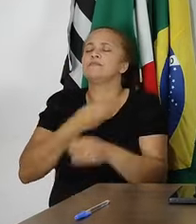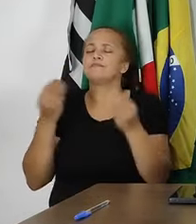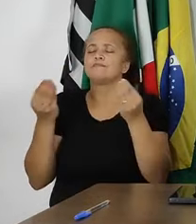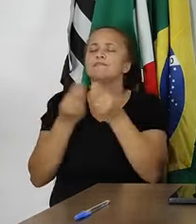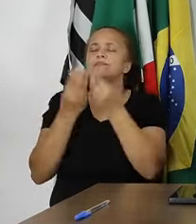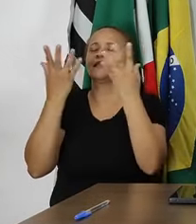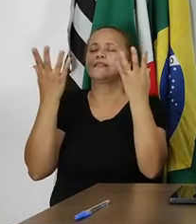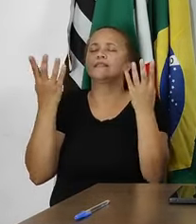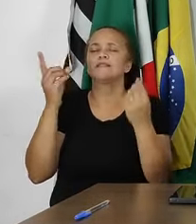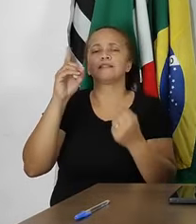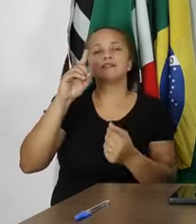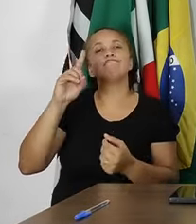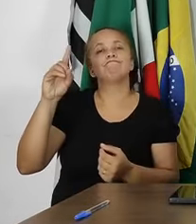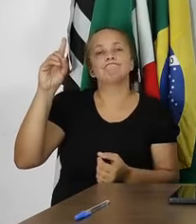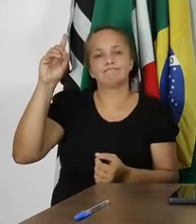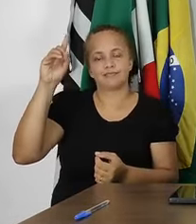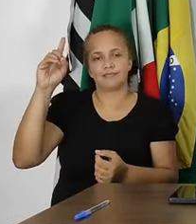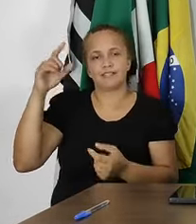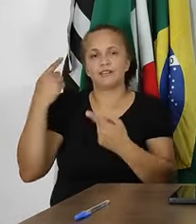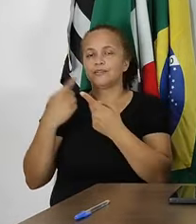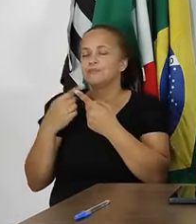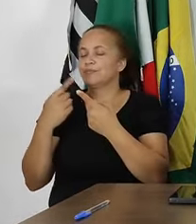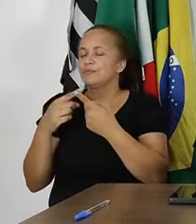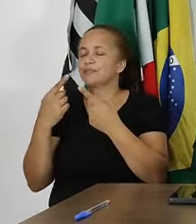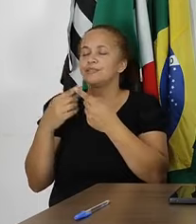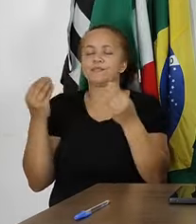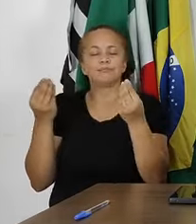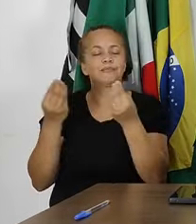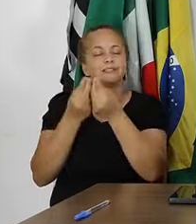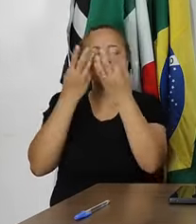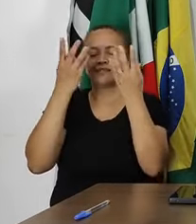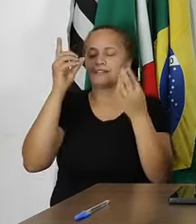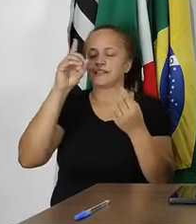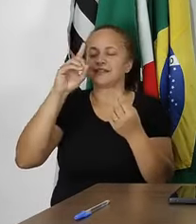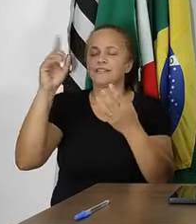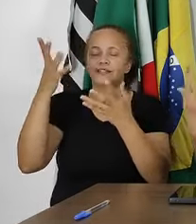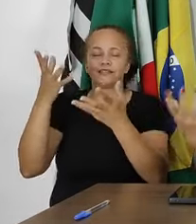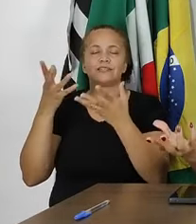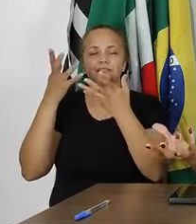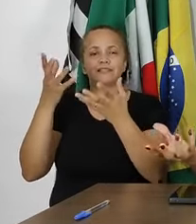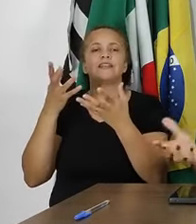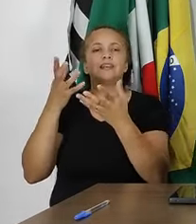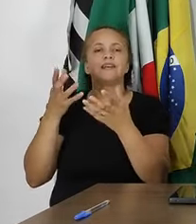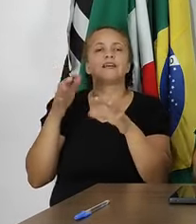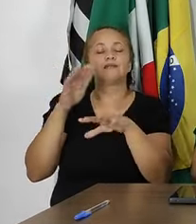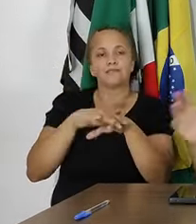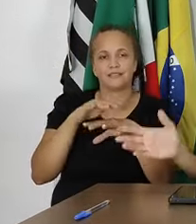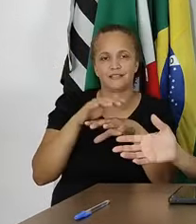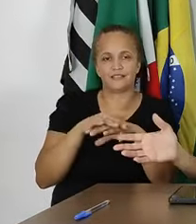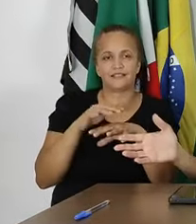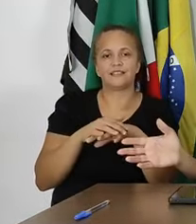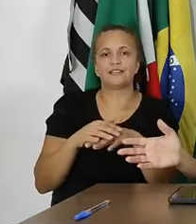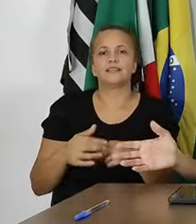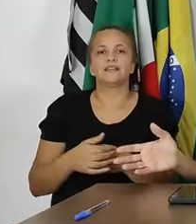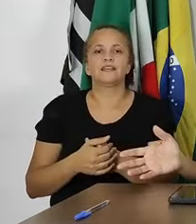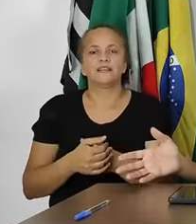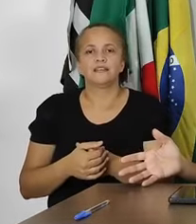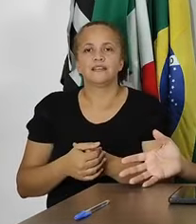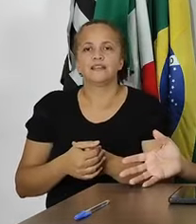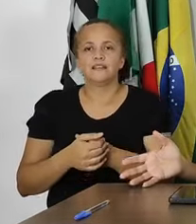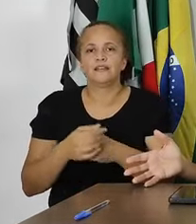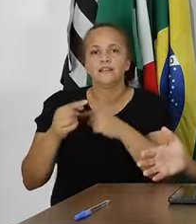Deus. Porque o maior milagre que Deus quer operar, depois, lógico, do novo nascimento, porque o maior milagre é o